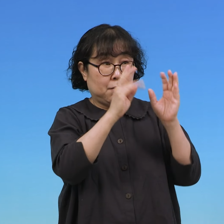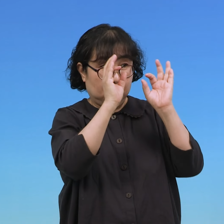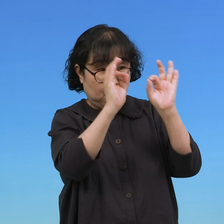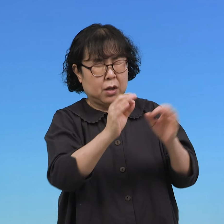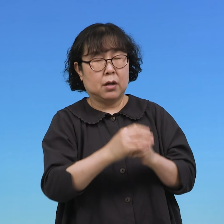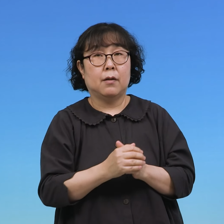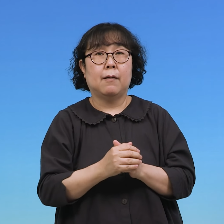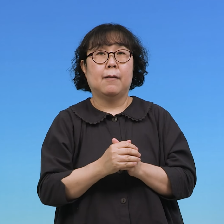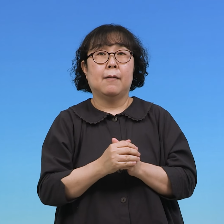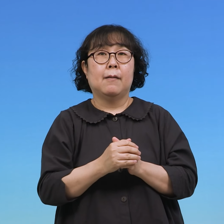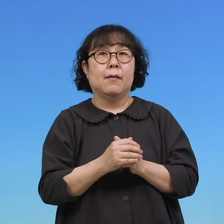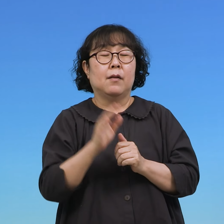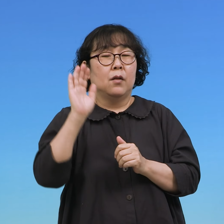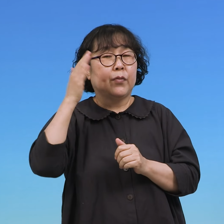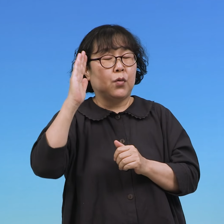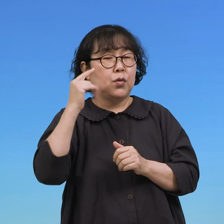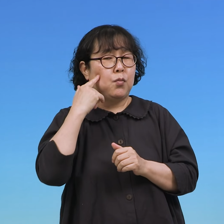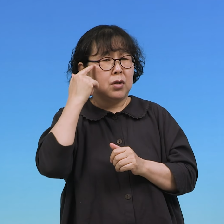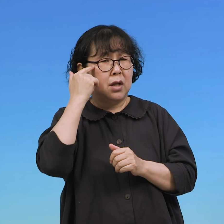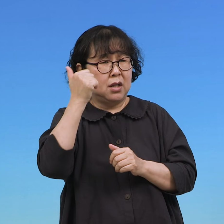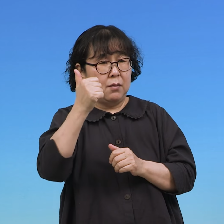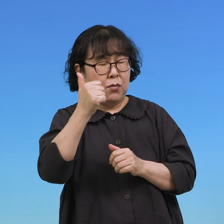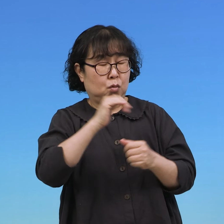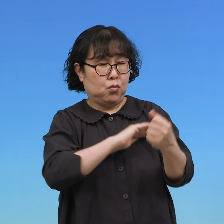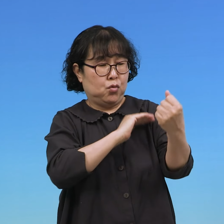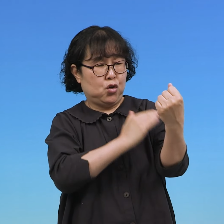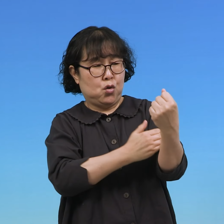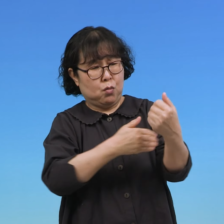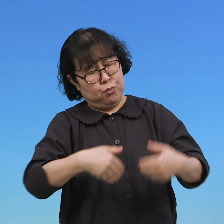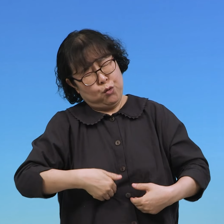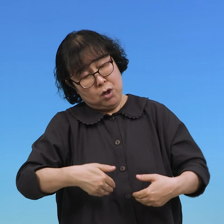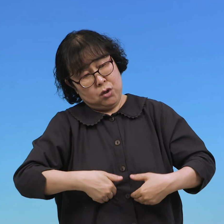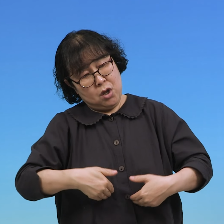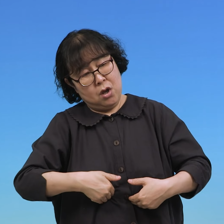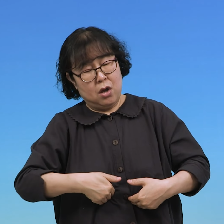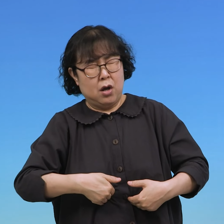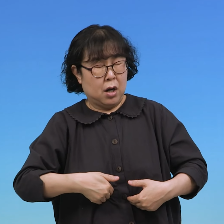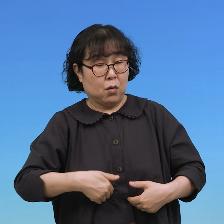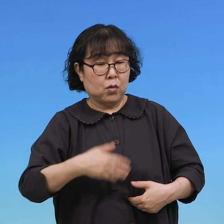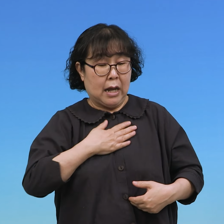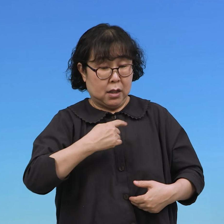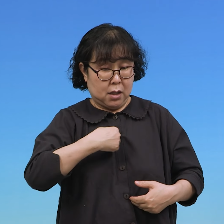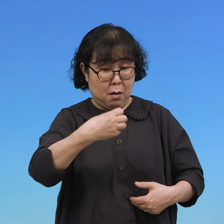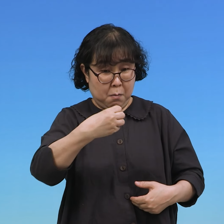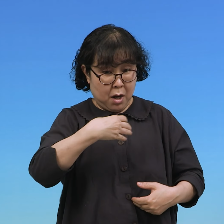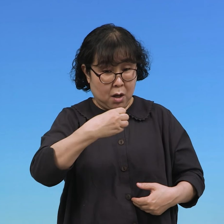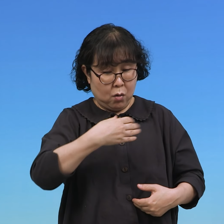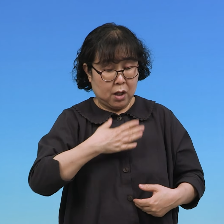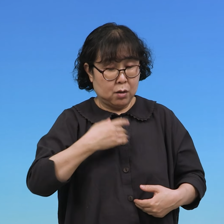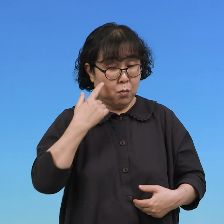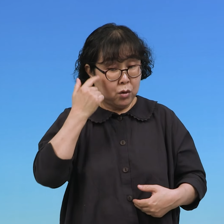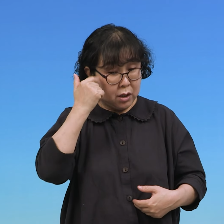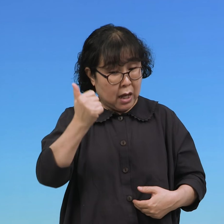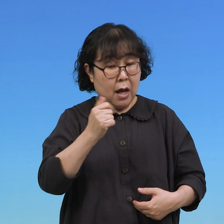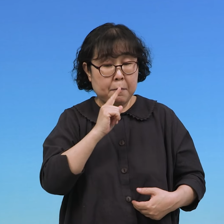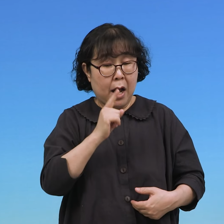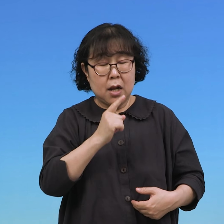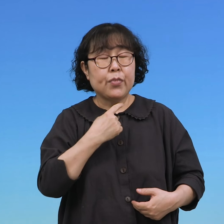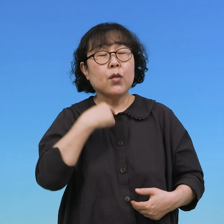요새는 목사님이 실력이 있어야 되는데, 내 목사 한다는 말을 안 했는데,